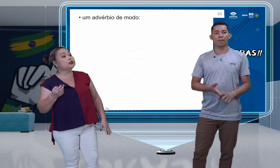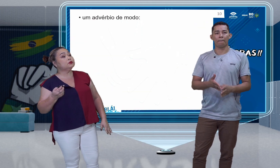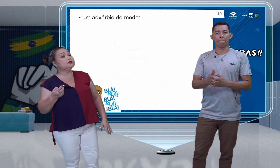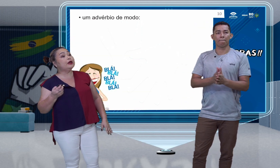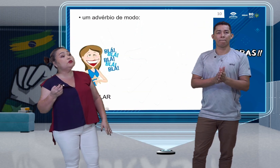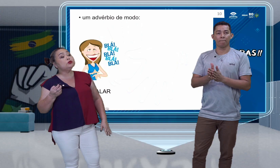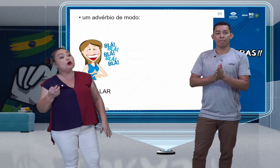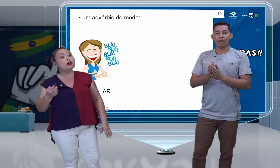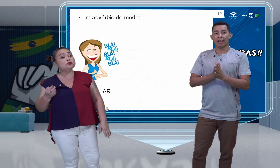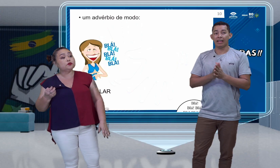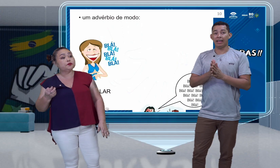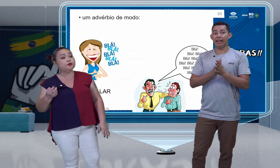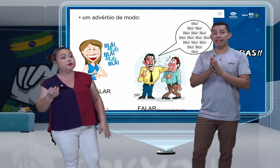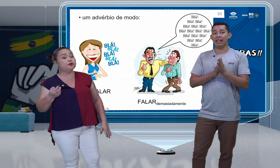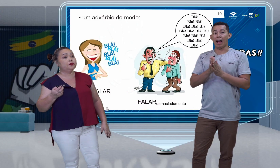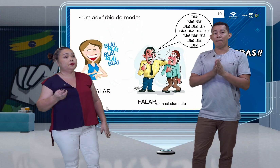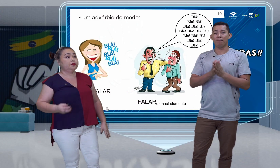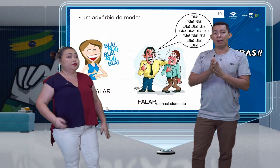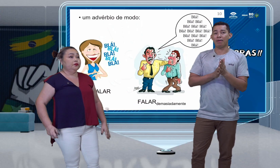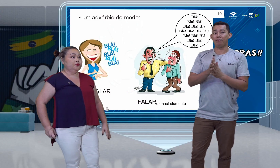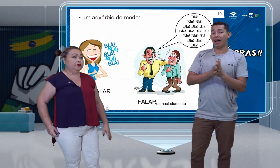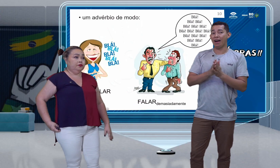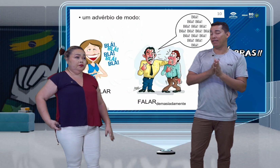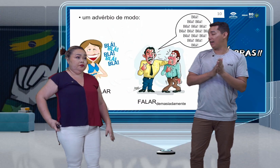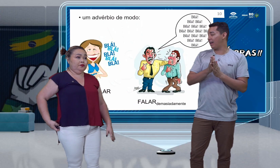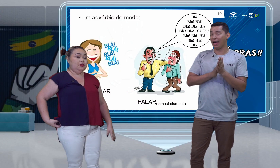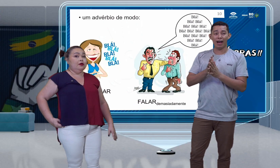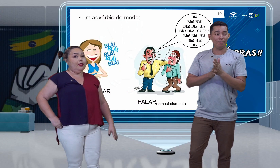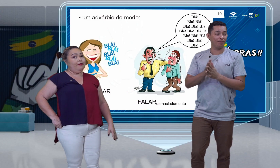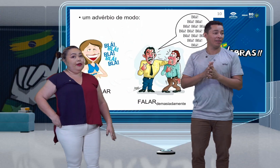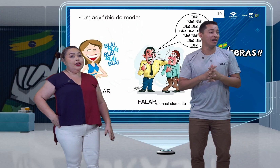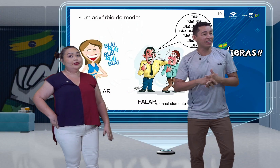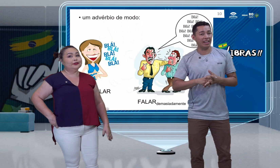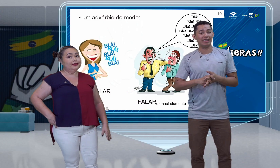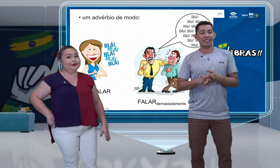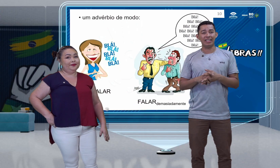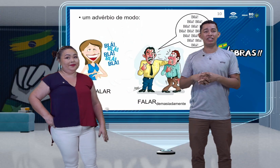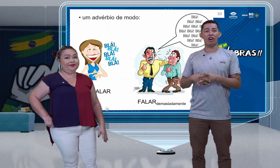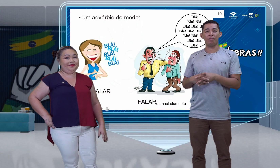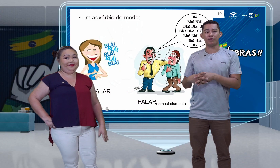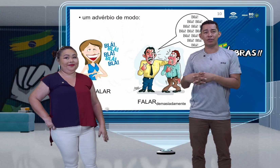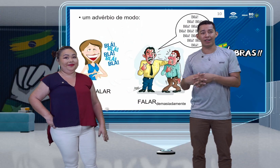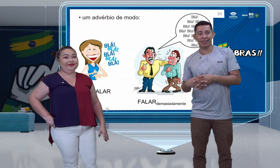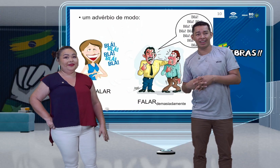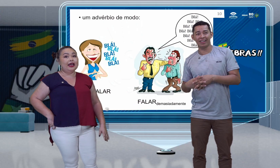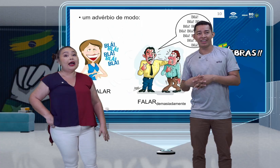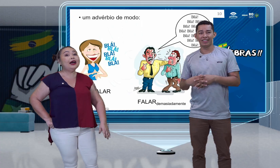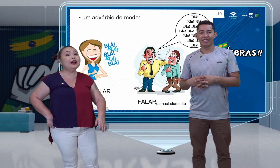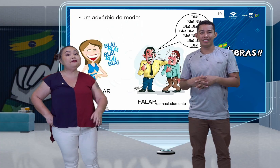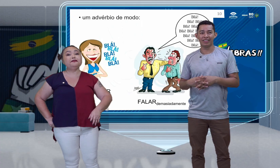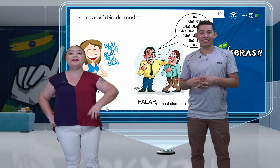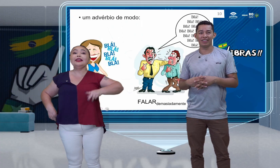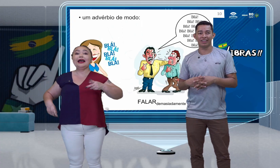próximo, advérbio de modo. Eita, blá, blá, blá, fala lá. Eita. O que está atrás da senhora aí, professor?